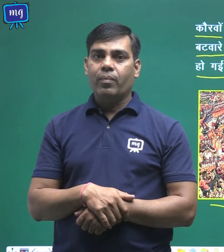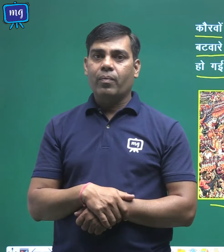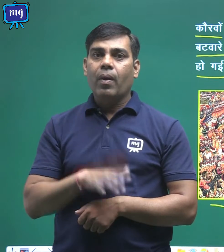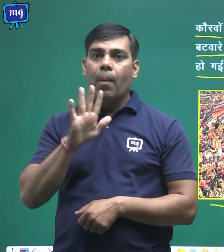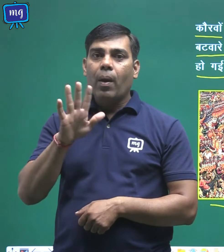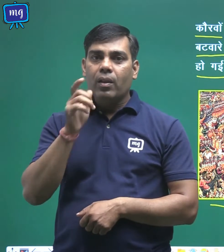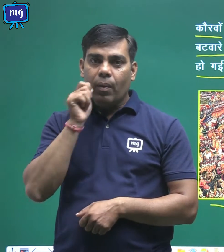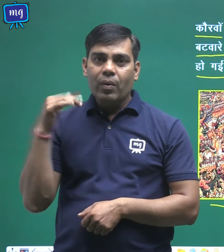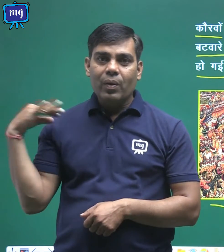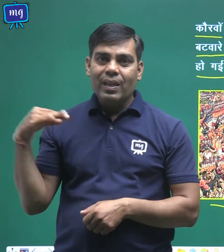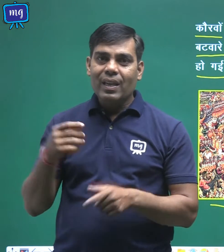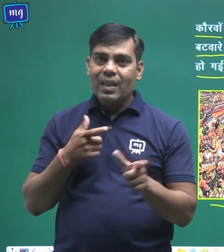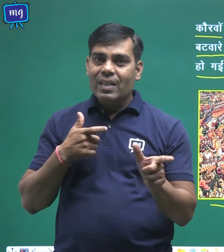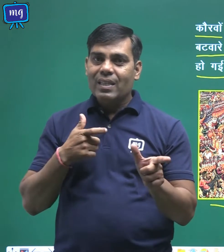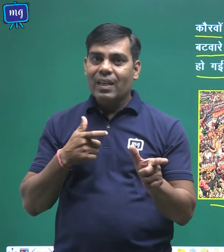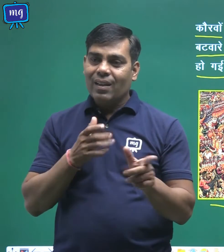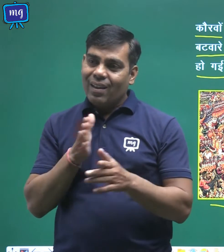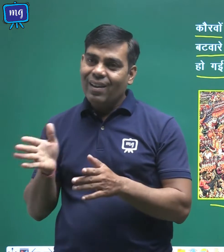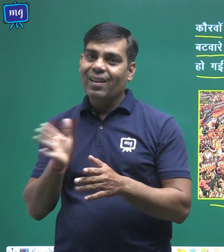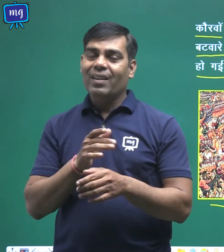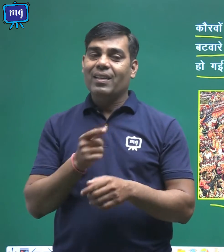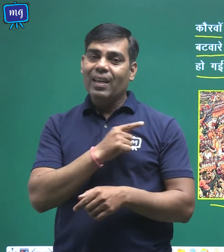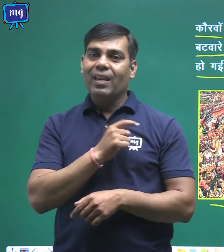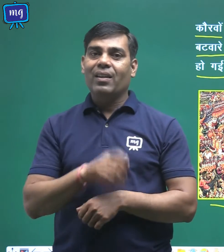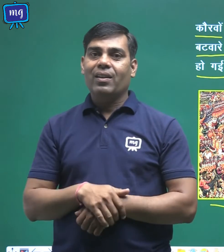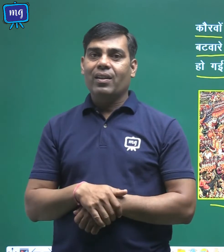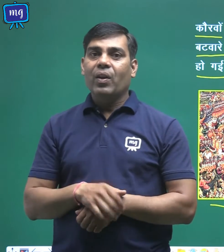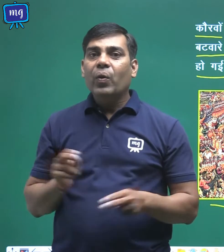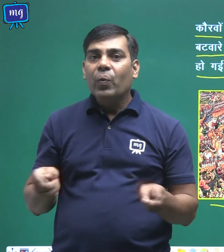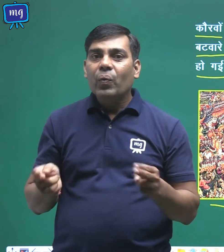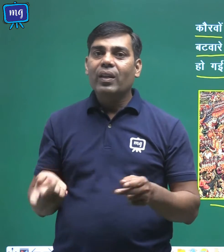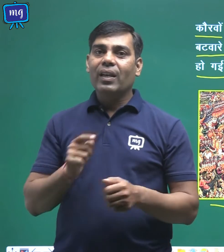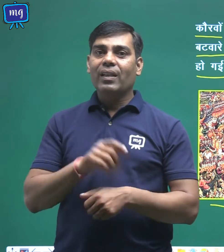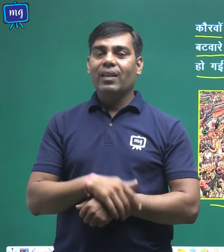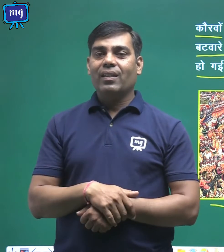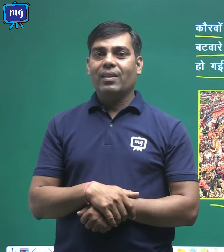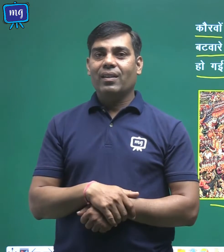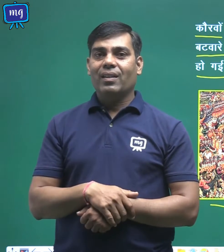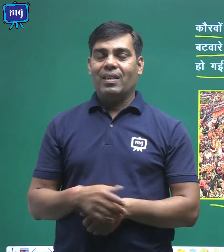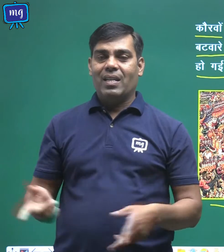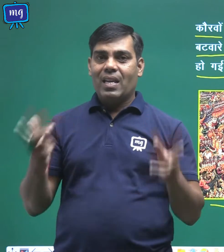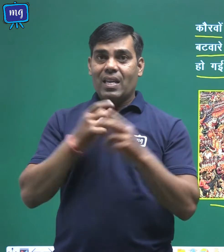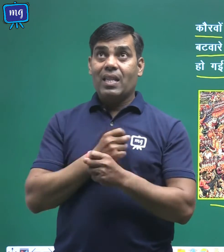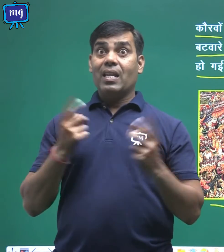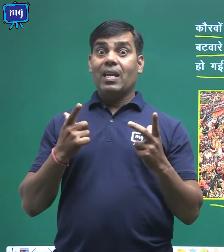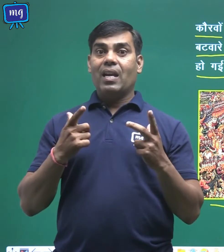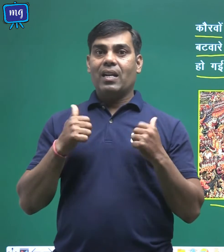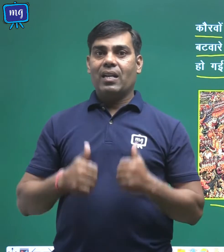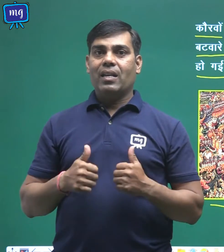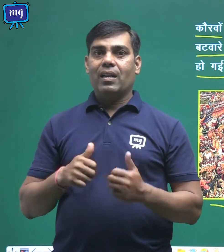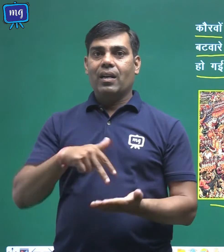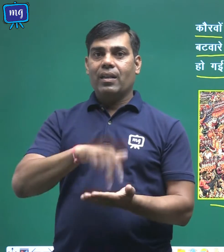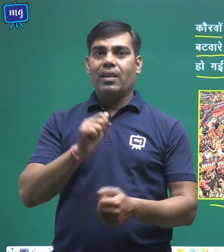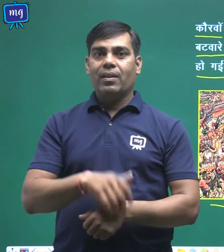पांडव सेना है। ये युद्ध के लिए तैयार खड़ी हैं।